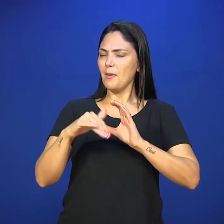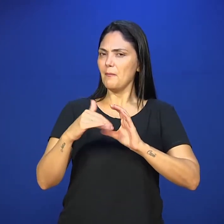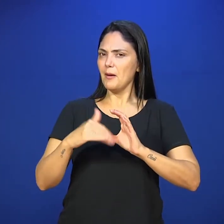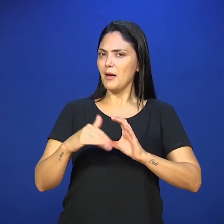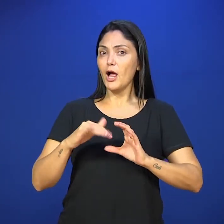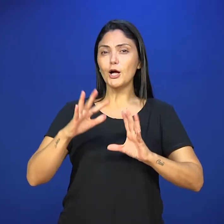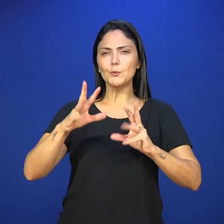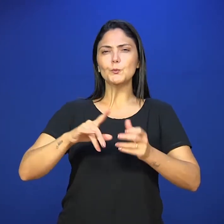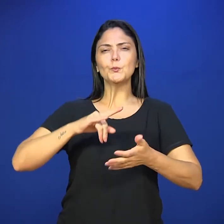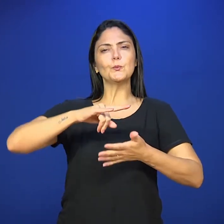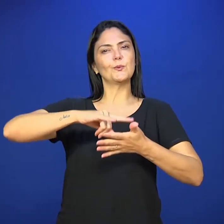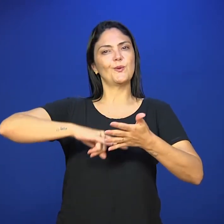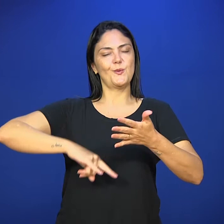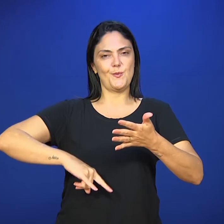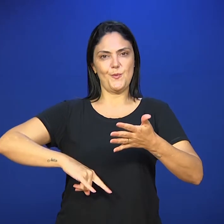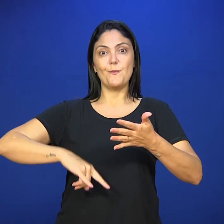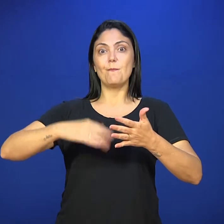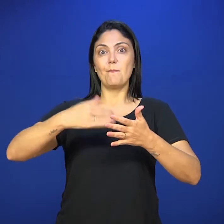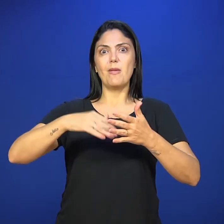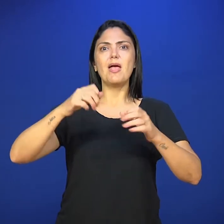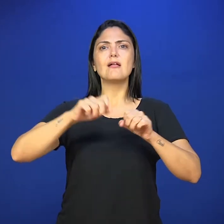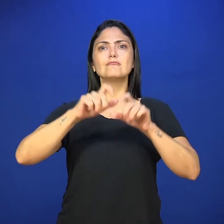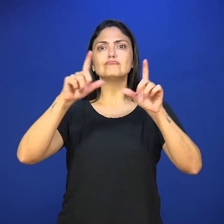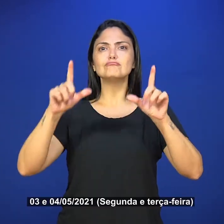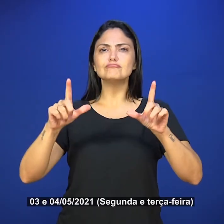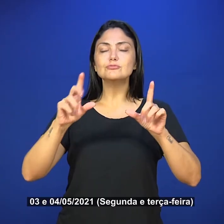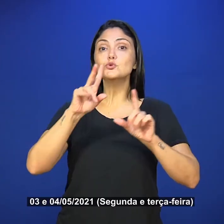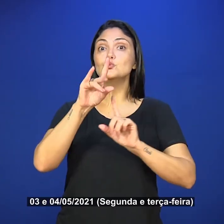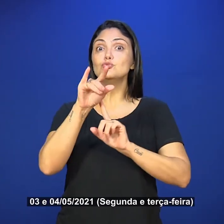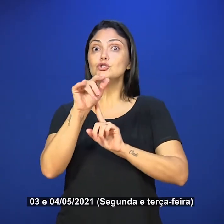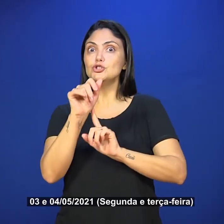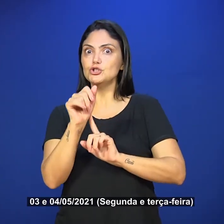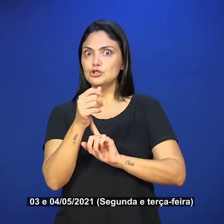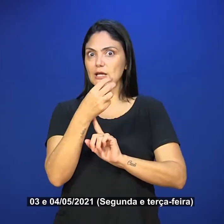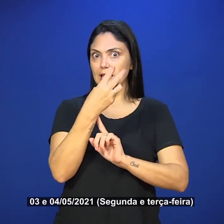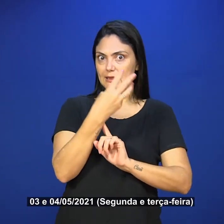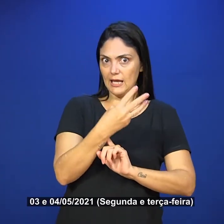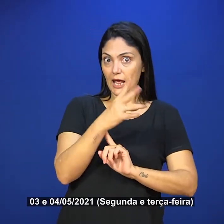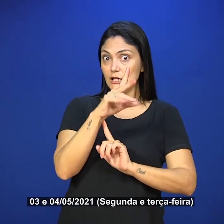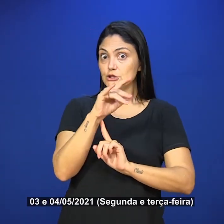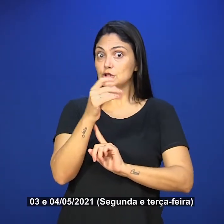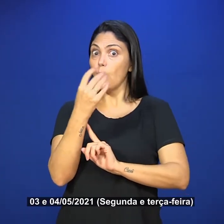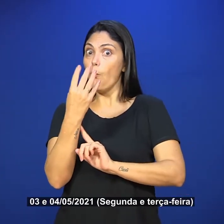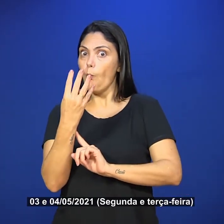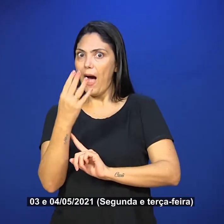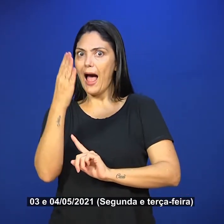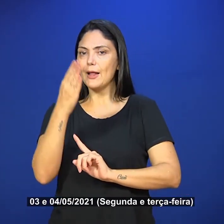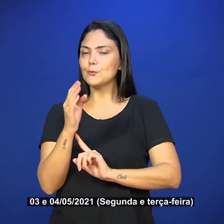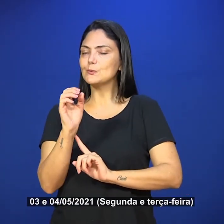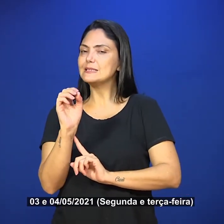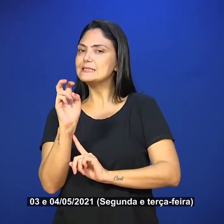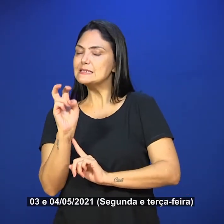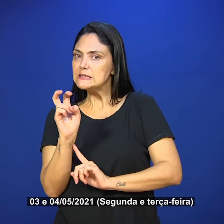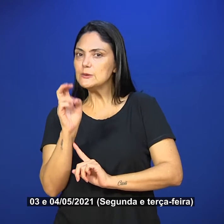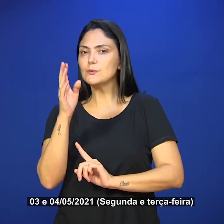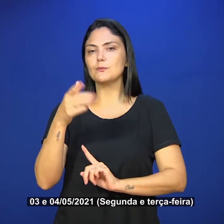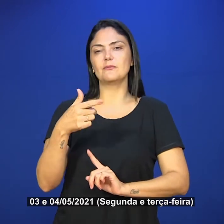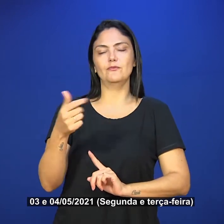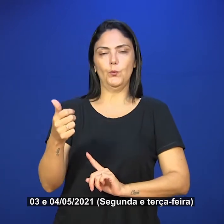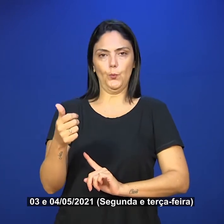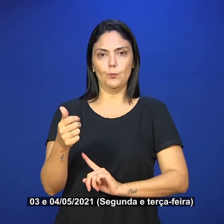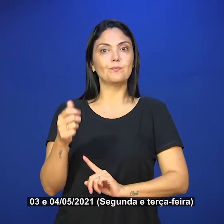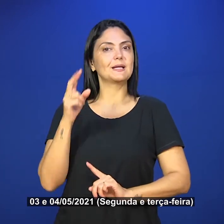postagem da documentação pelo portal do candidato nos dias 3 e 4/5 de 2021, segunda